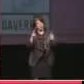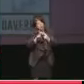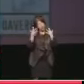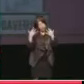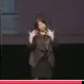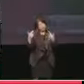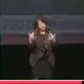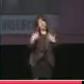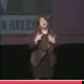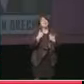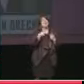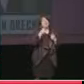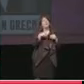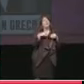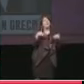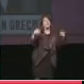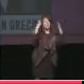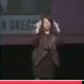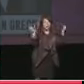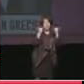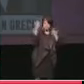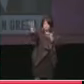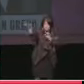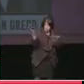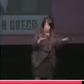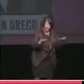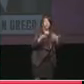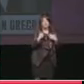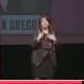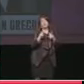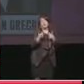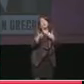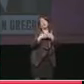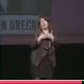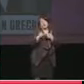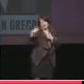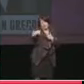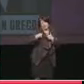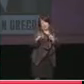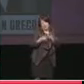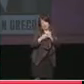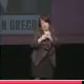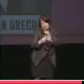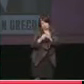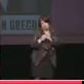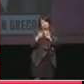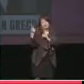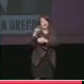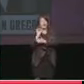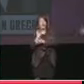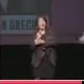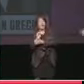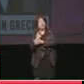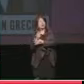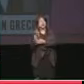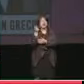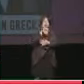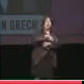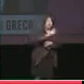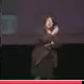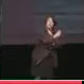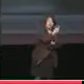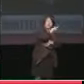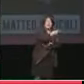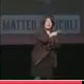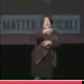Greco il direttore del Museo Egizio sempre vicino al Salone e lo ringrazio terrà la sua consueta lezione Tullio Pericoli e Matteo